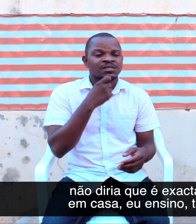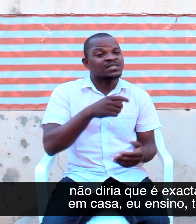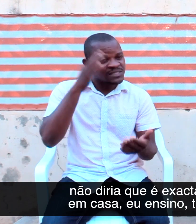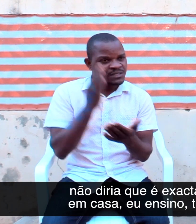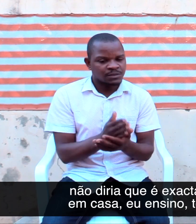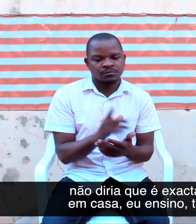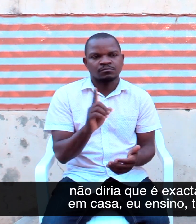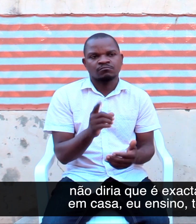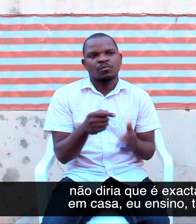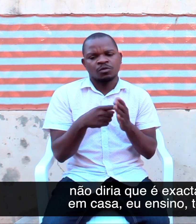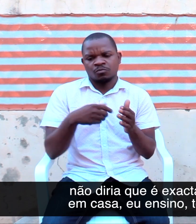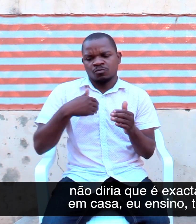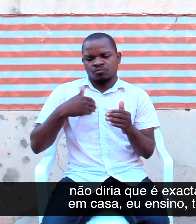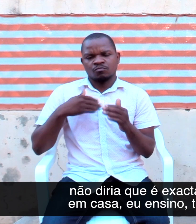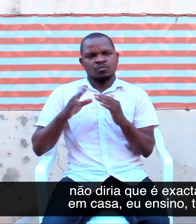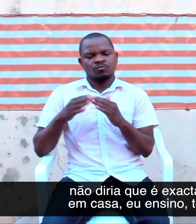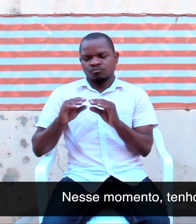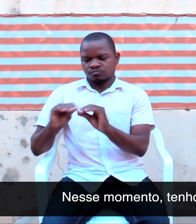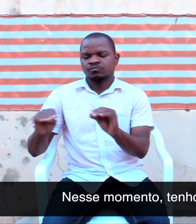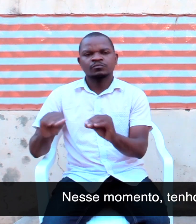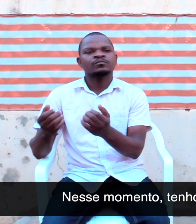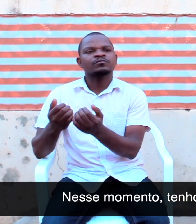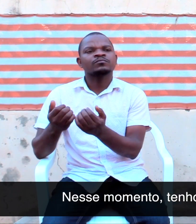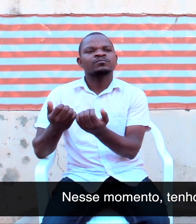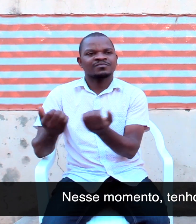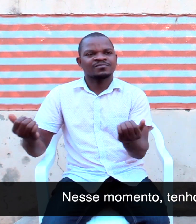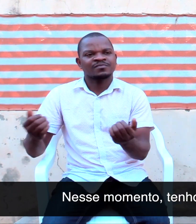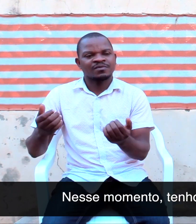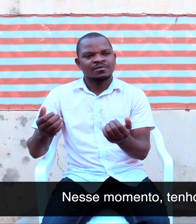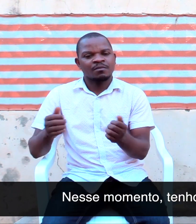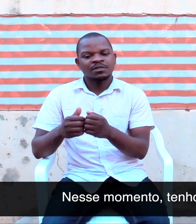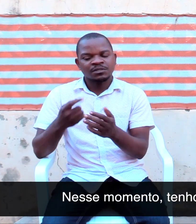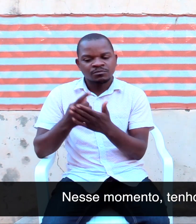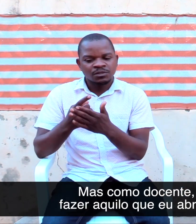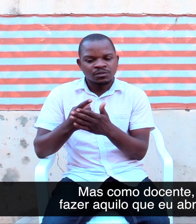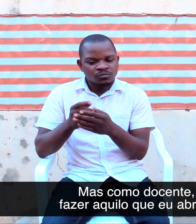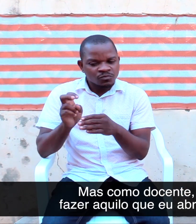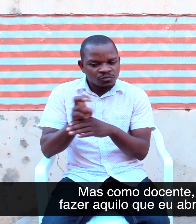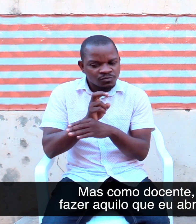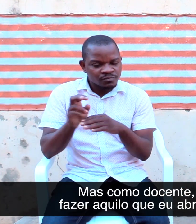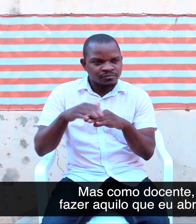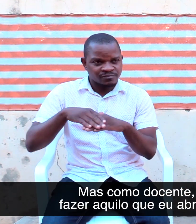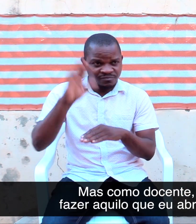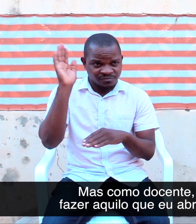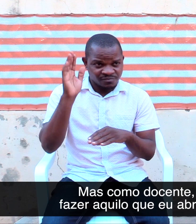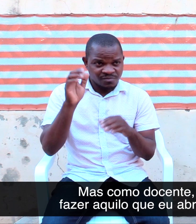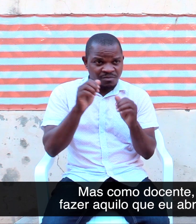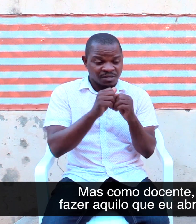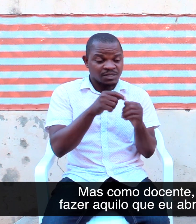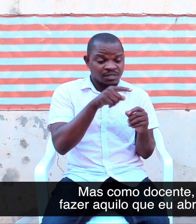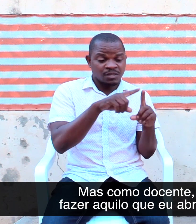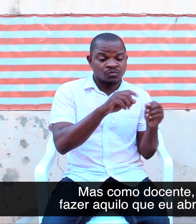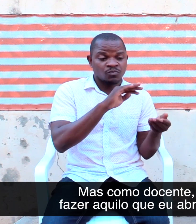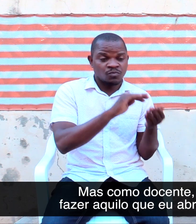porque mesmo em casa eu ensino, tenho filhos da explicação. Nesse momento tenho que usar com muito cuidado. Mas como docente, acordar e dizer que